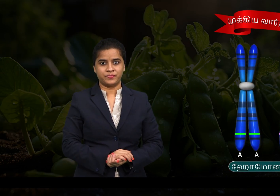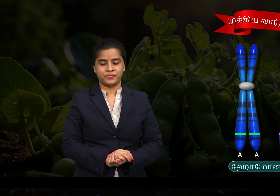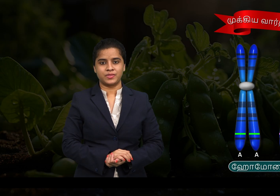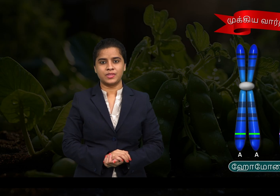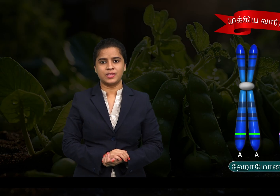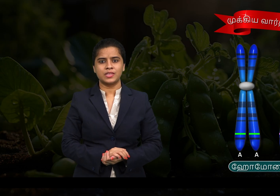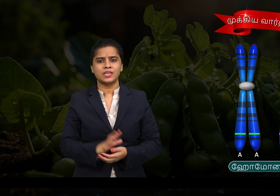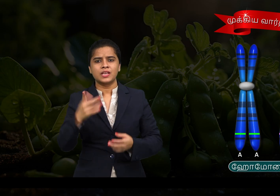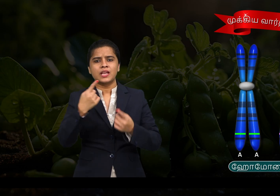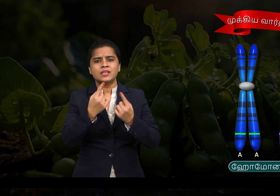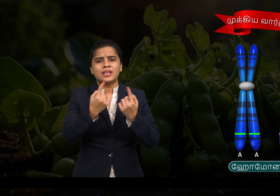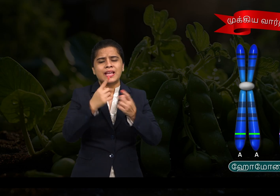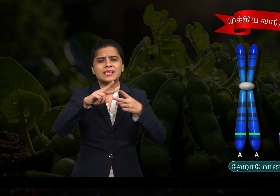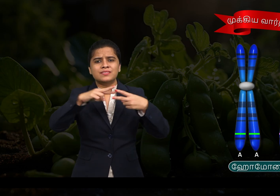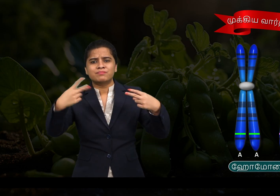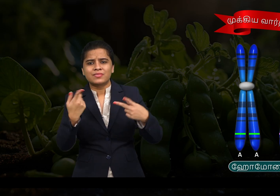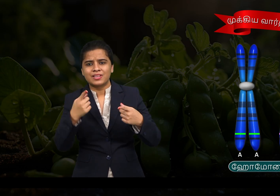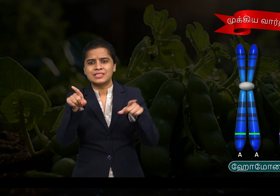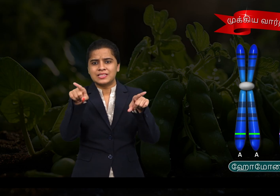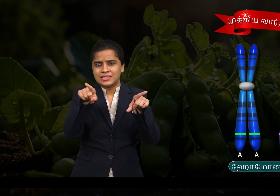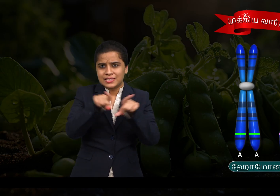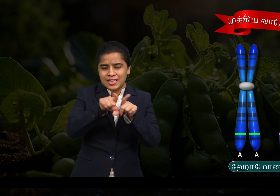ஒத்த கருநிலை,